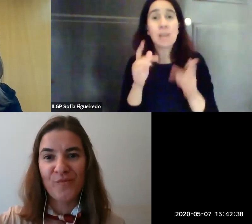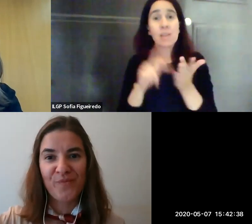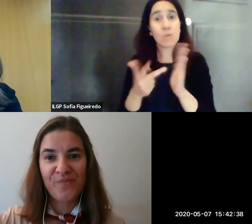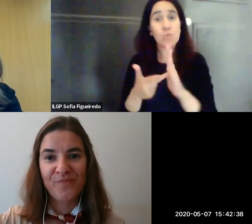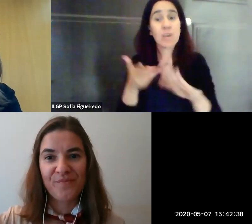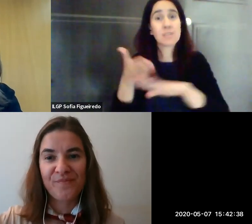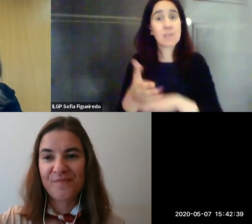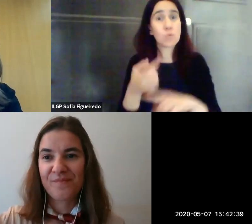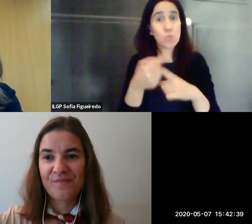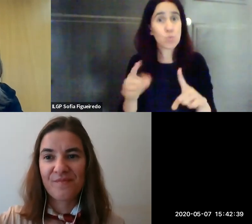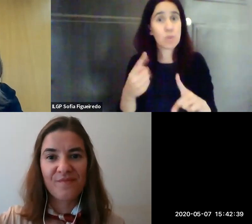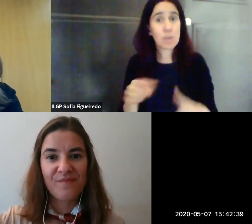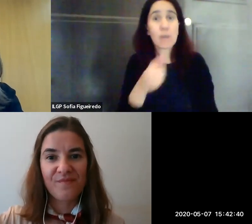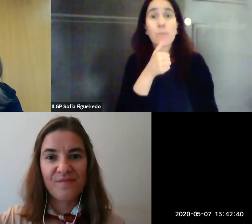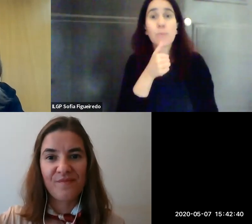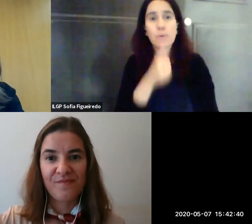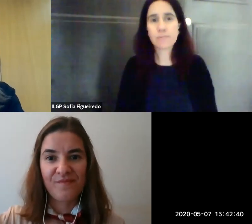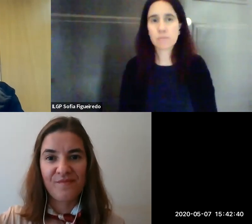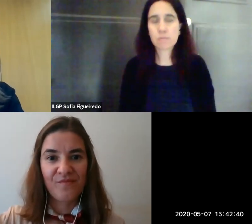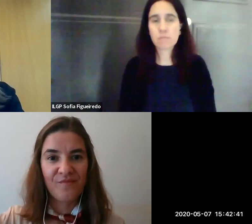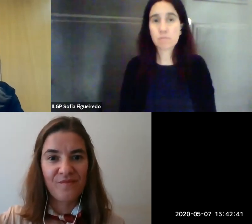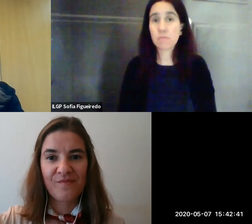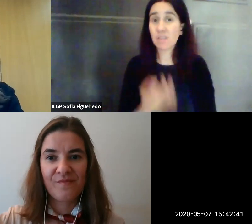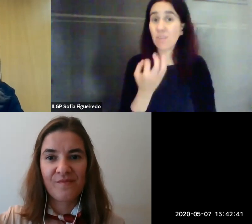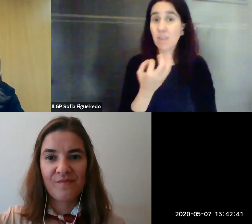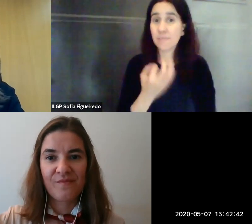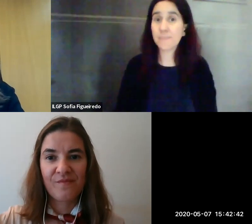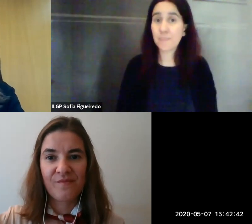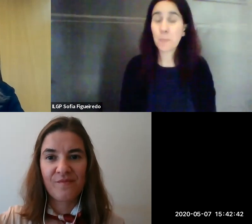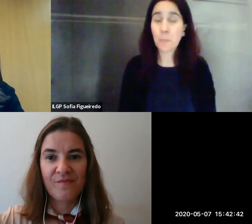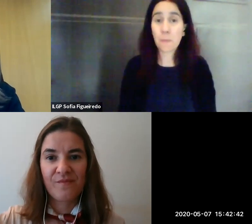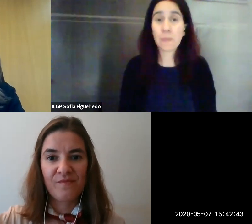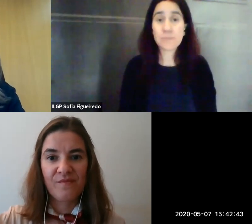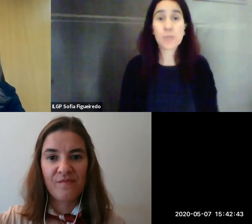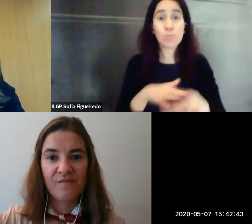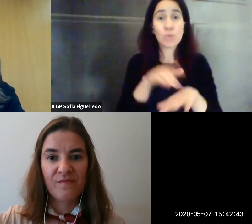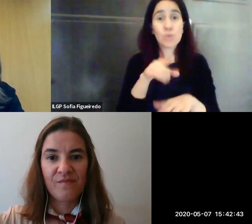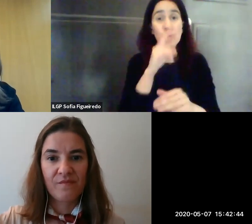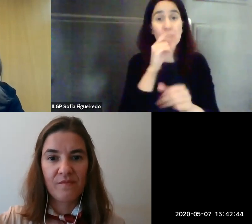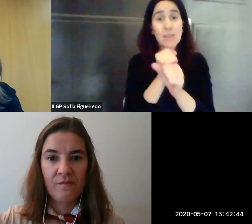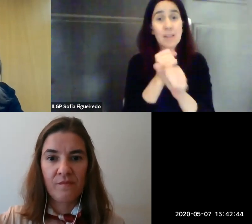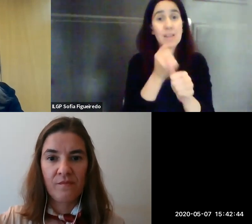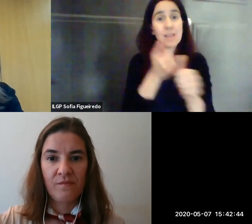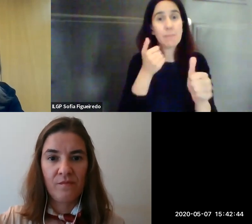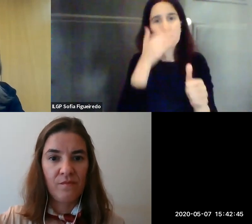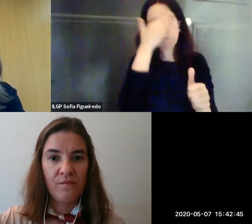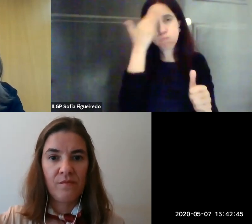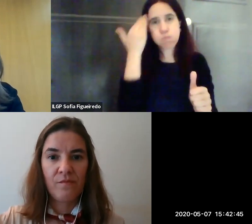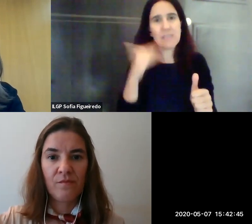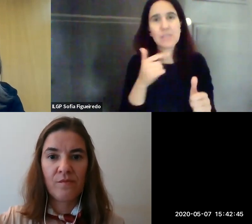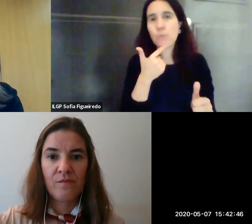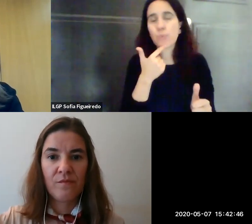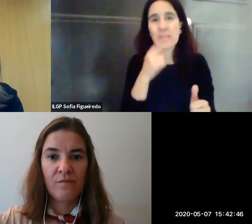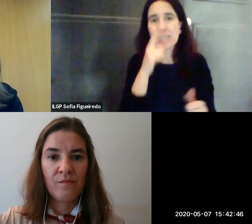tecnologias? É verdade. Por isso é que o teletrabalho se torna muito difícil se não estivermos todos